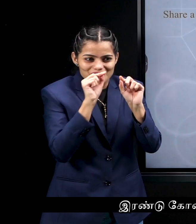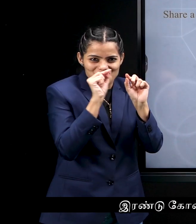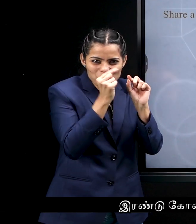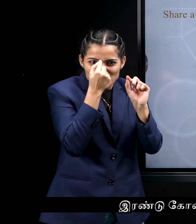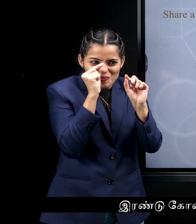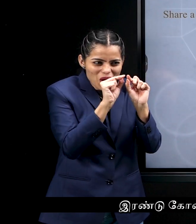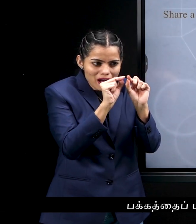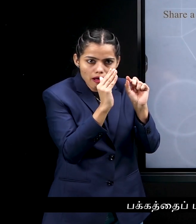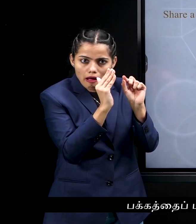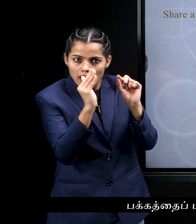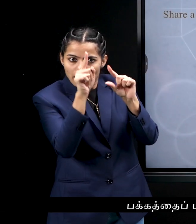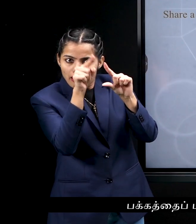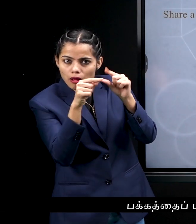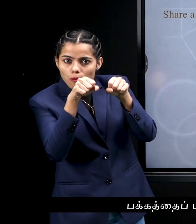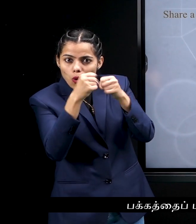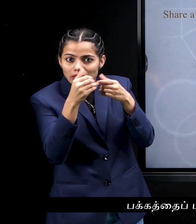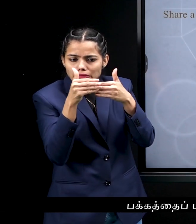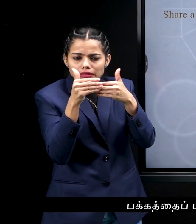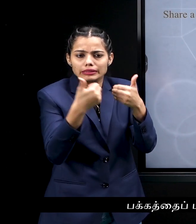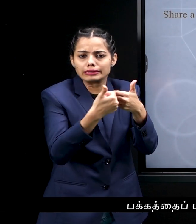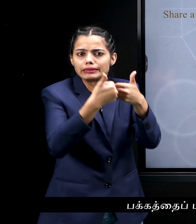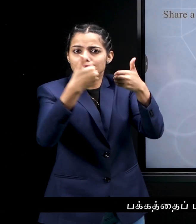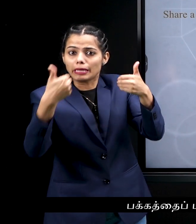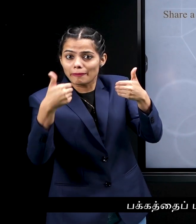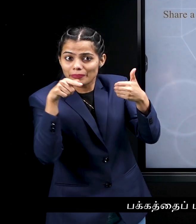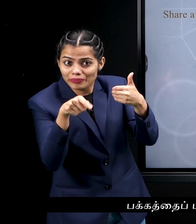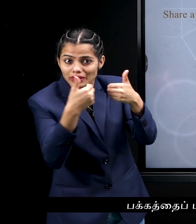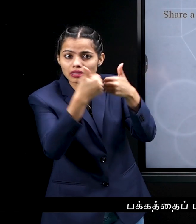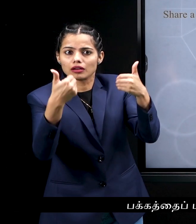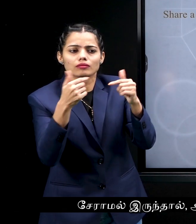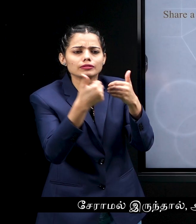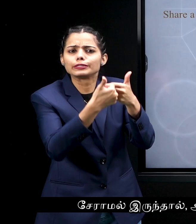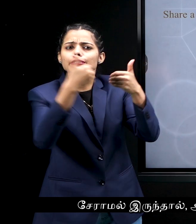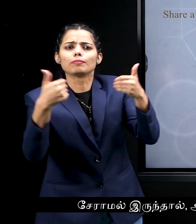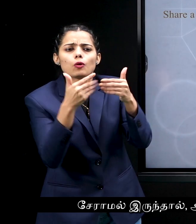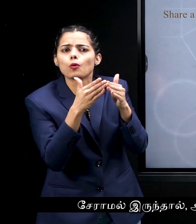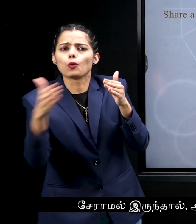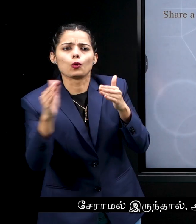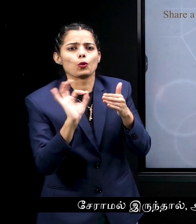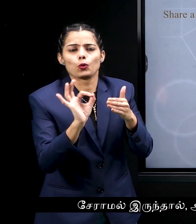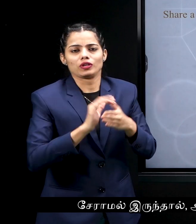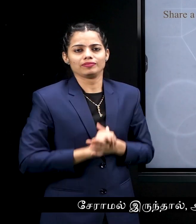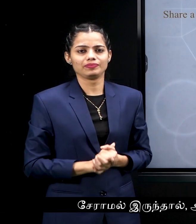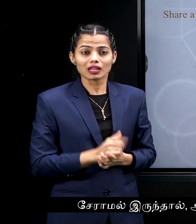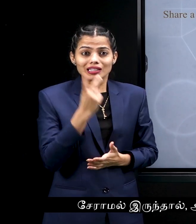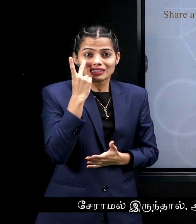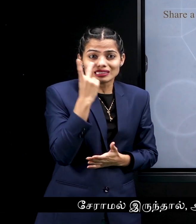ஒன்று சேராமல் இருந்தால் அவை அடுத்தடுத்த கோணங்கள் என்று கூறப்படுகின்றன. அண்டை கோணங்கள் எப்படி இருக்கும் என்பதை புரிந்து